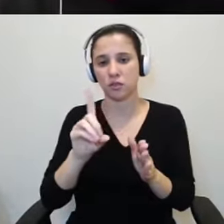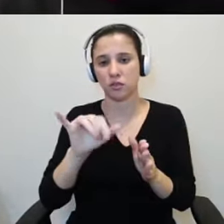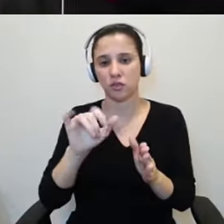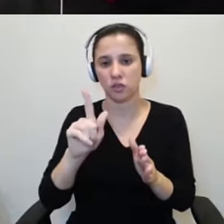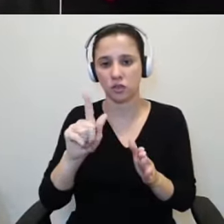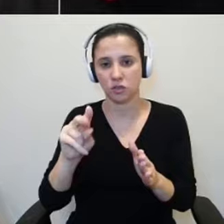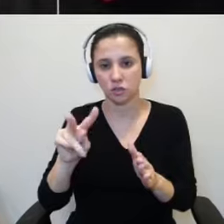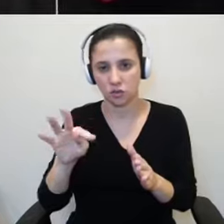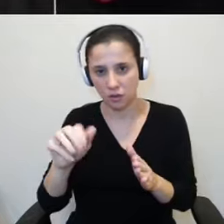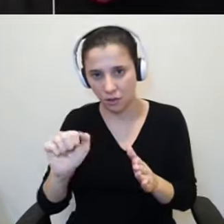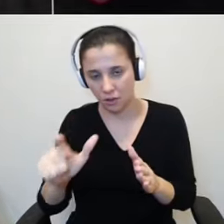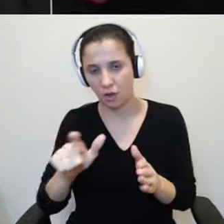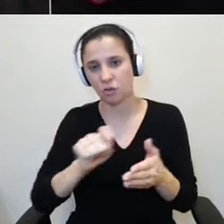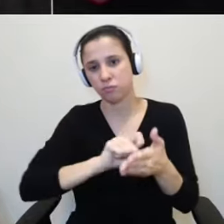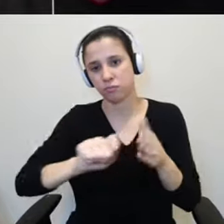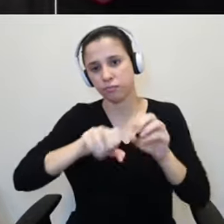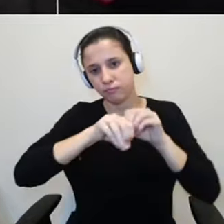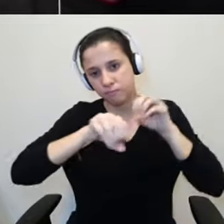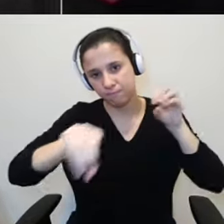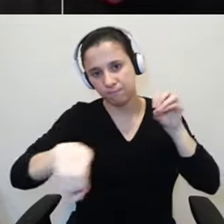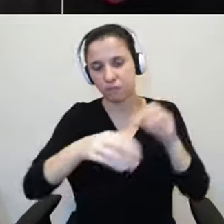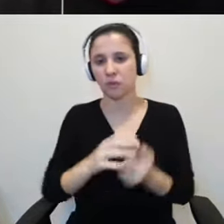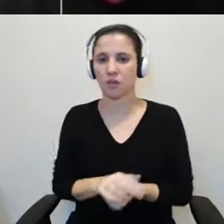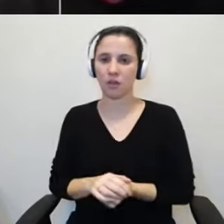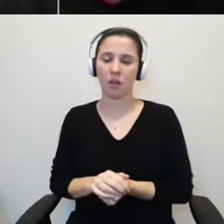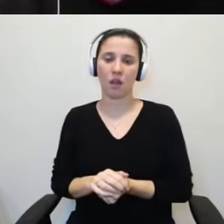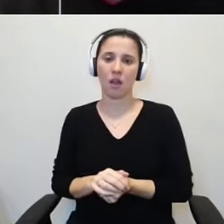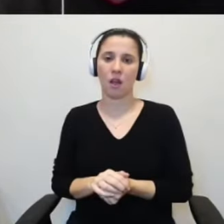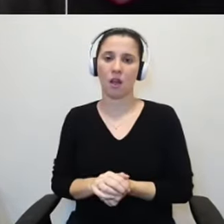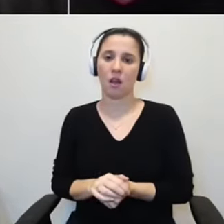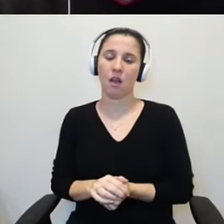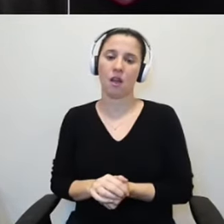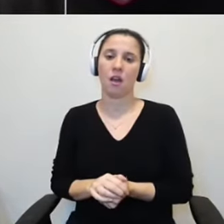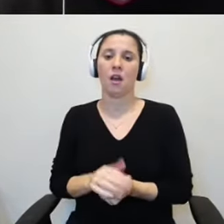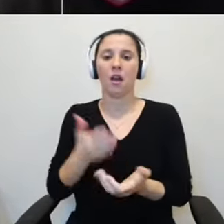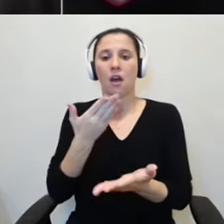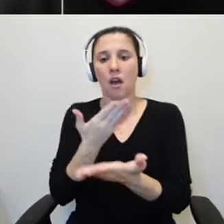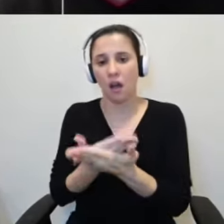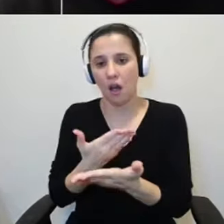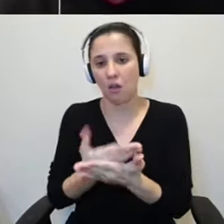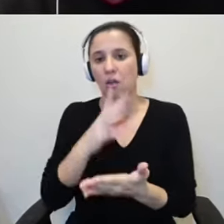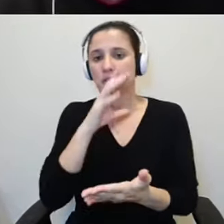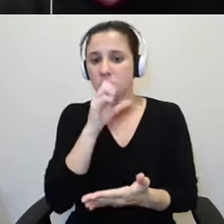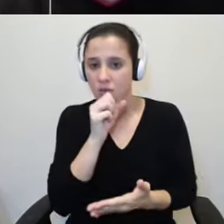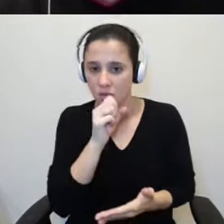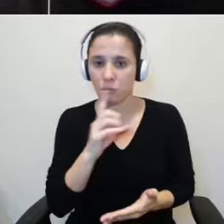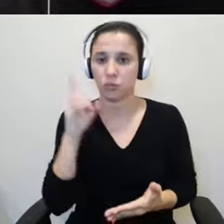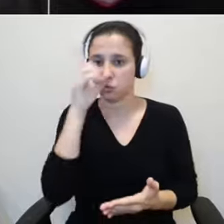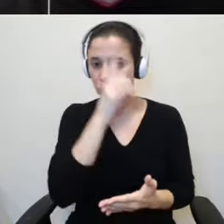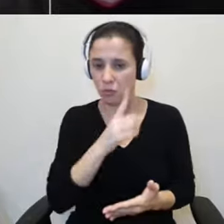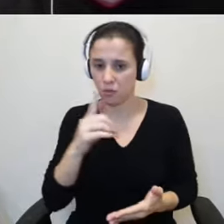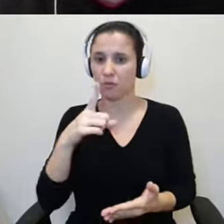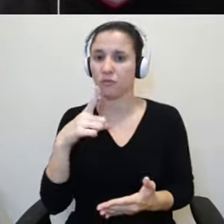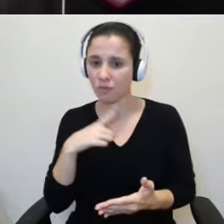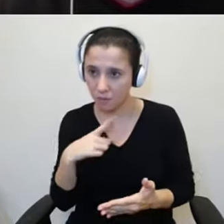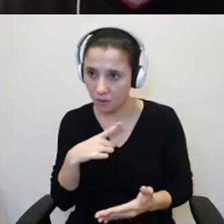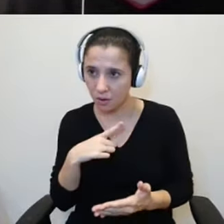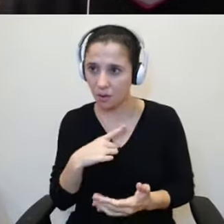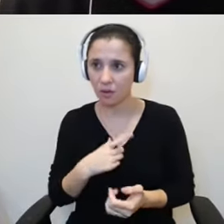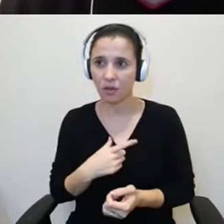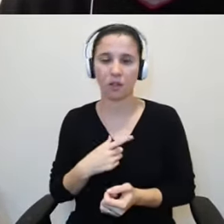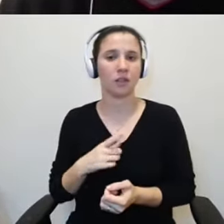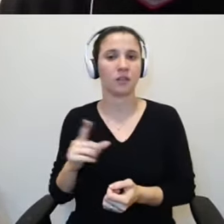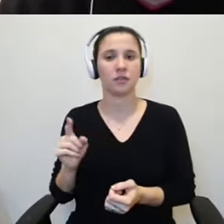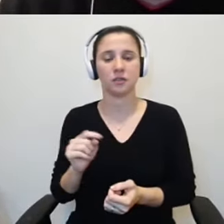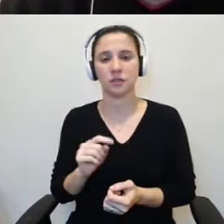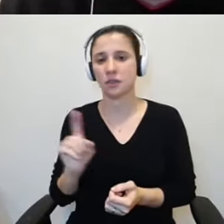Então, eu comentei agora há pouco. A proposta do calendário, ela está indo começando dia 20 de julho e